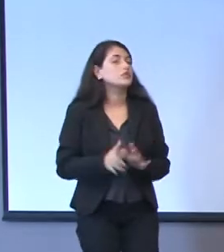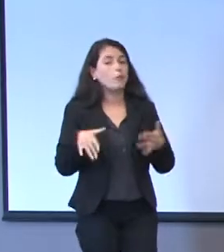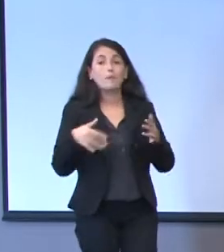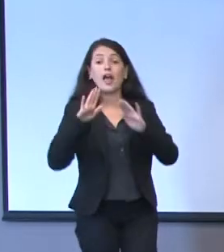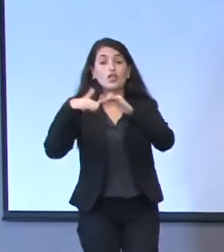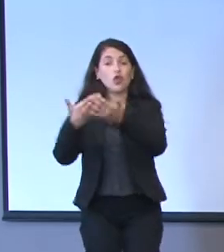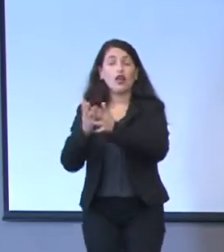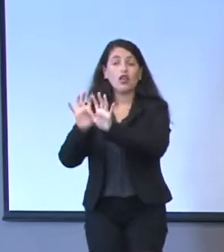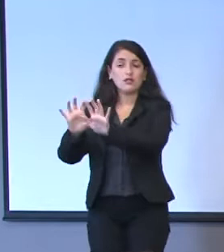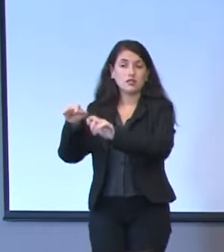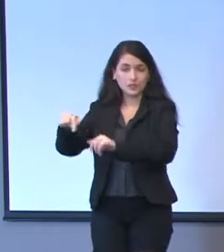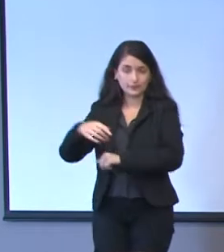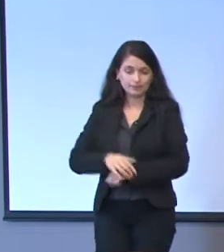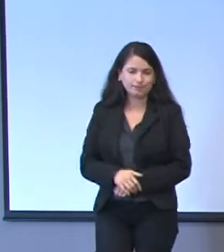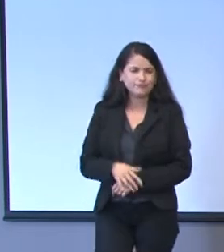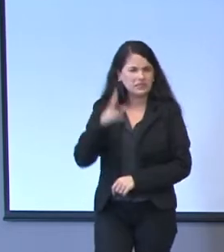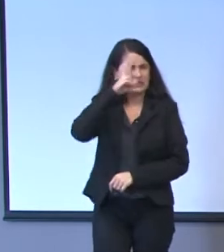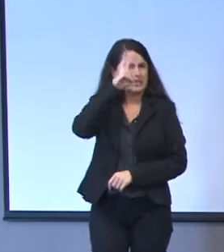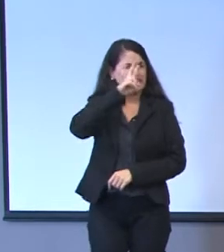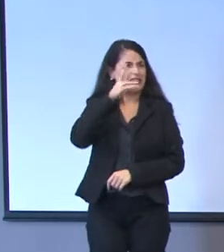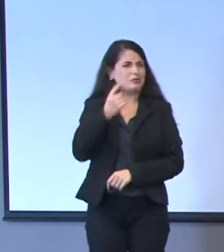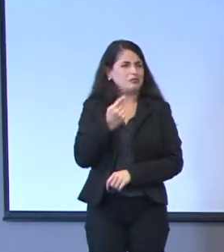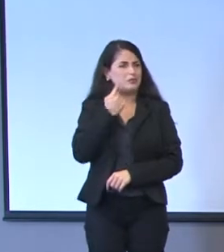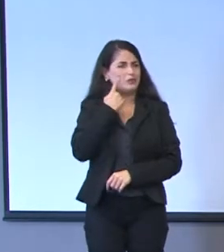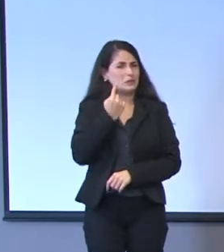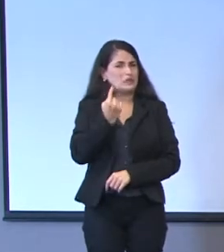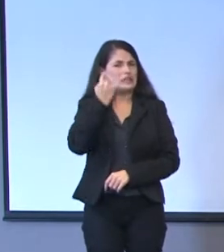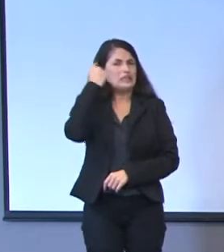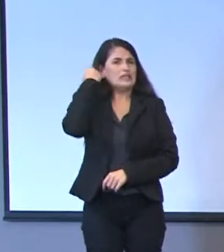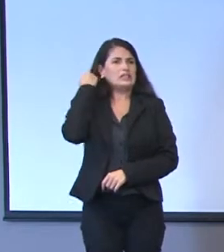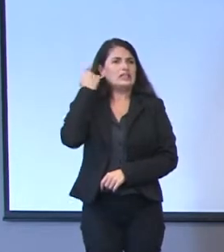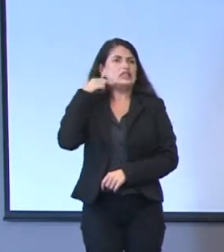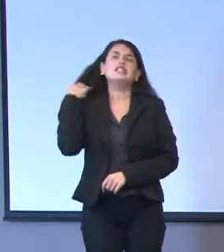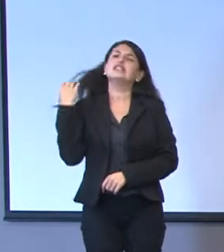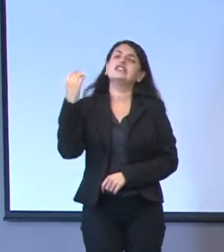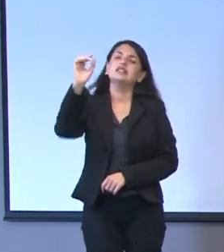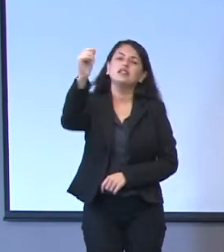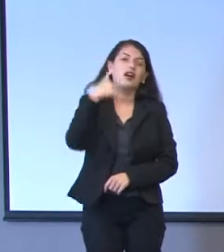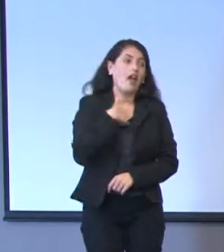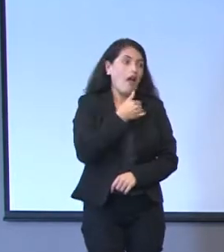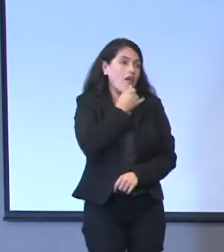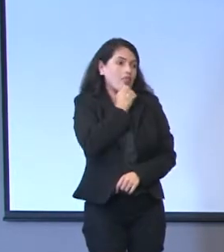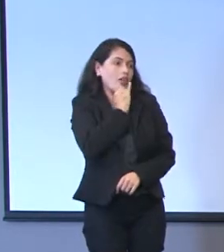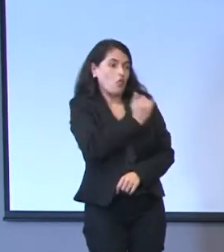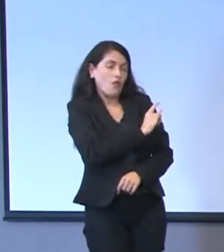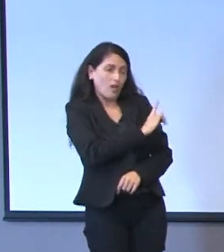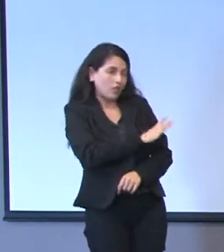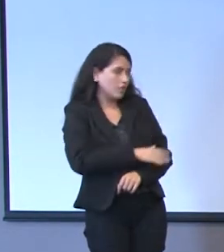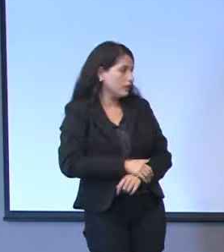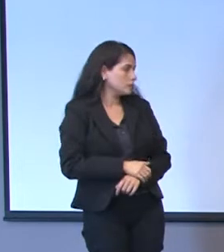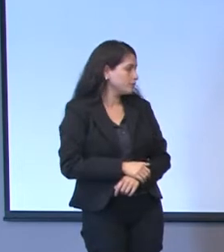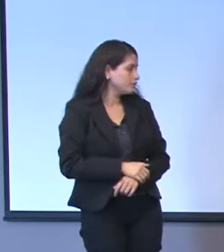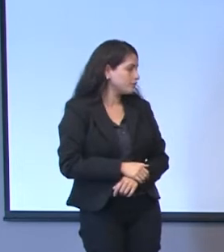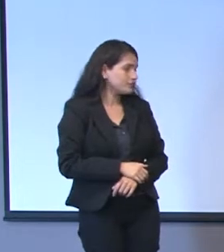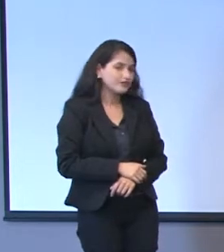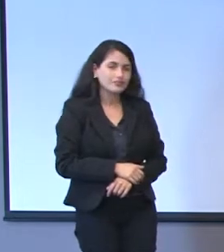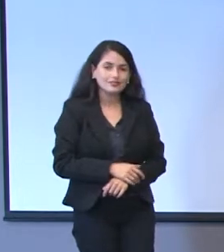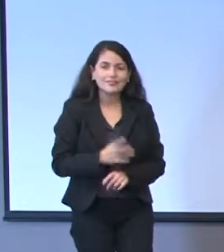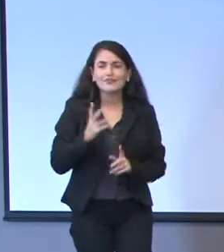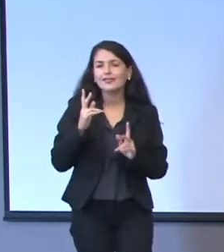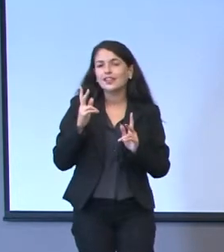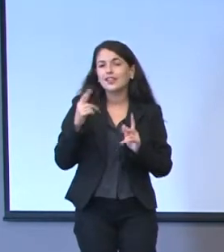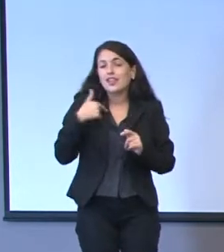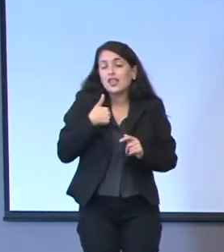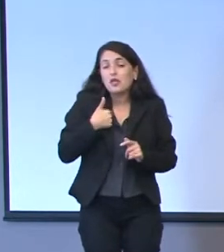E eu me lembro, Flávia, isso de um requinte, isso eu não te contei, como qualquer